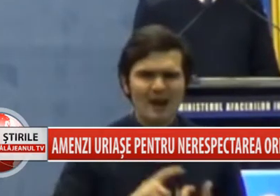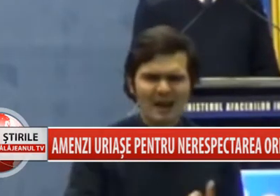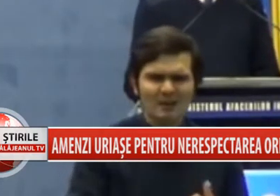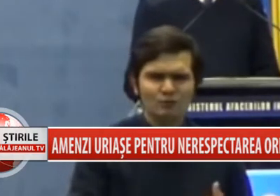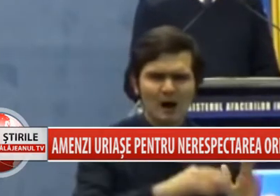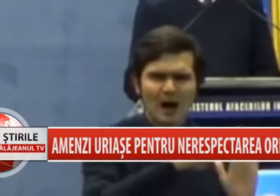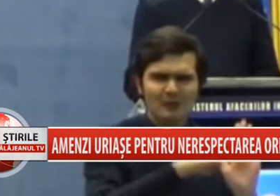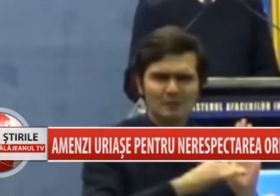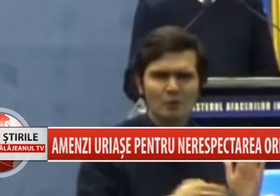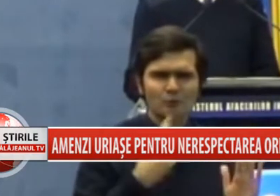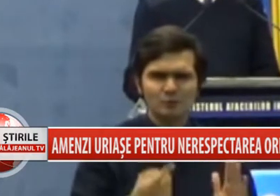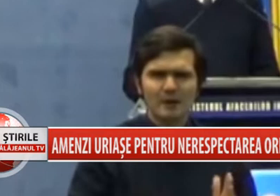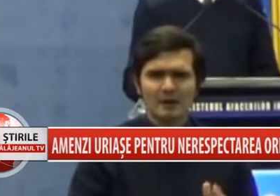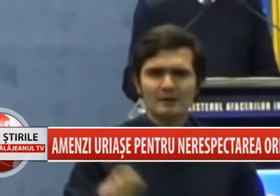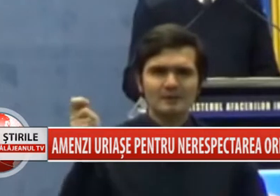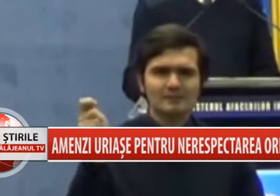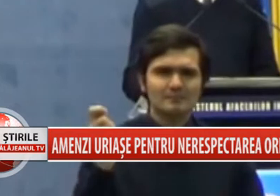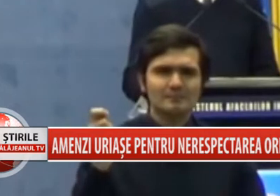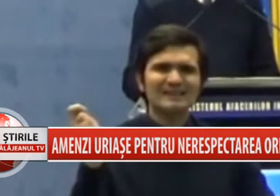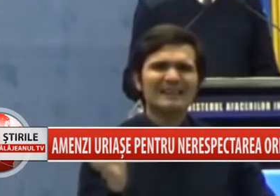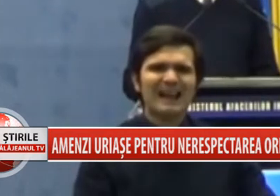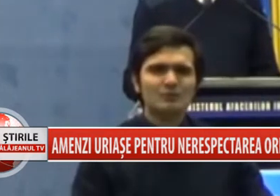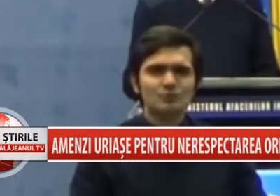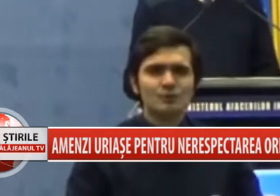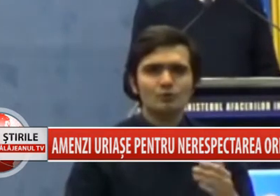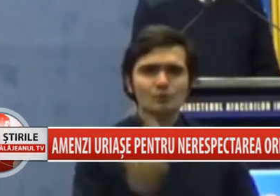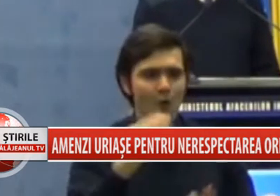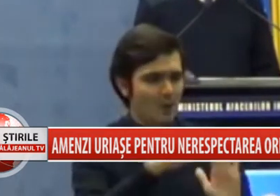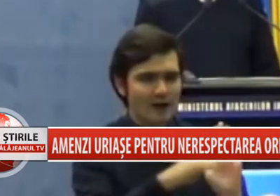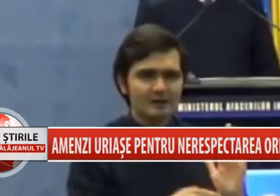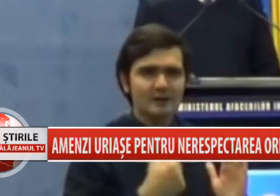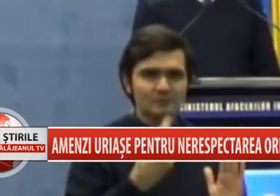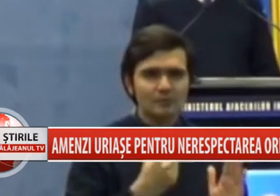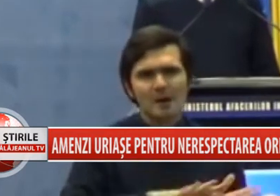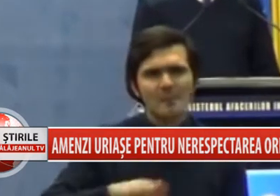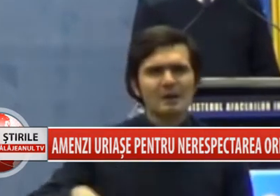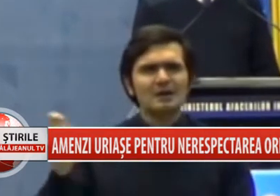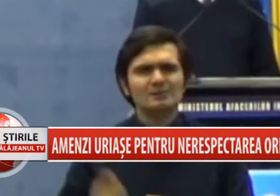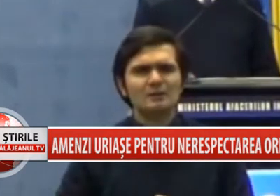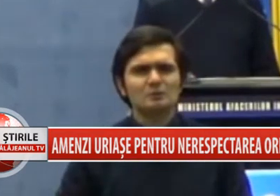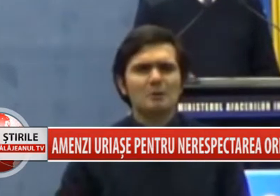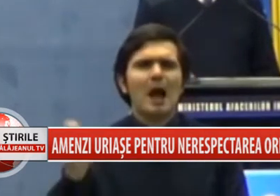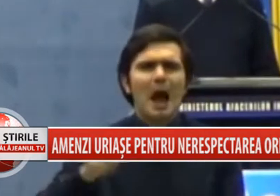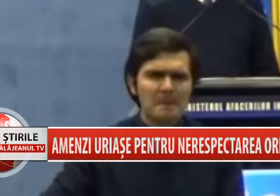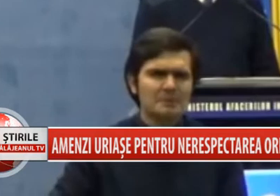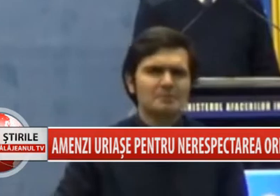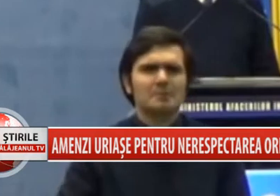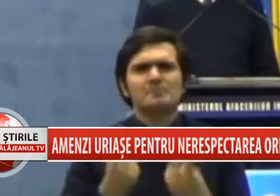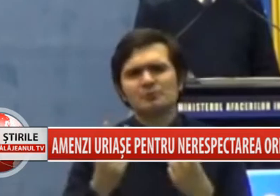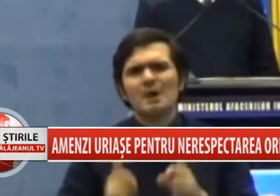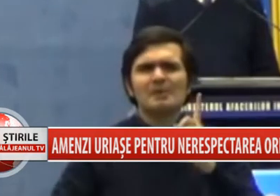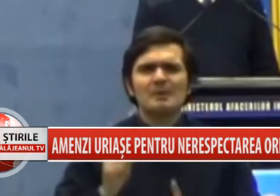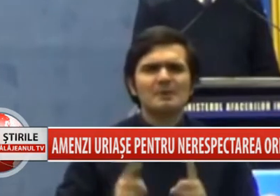sancțiunile, se introduce un nou aliniat care prevede că pe lângă sancțiunea contravențională principală, în funcție de natura